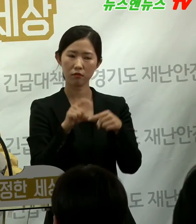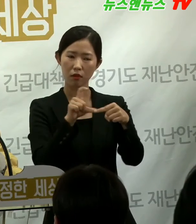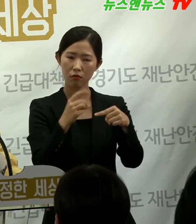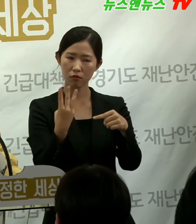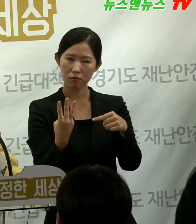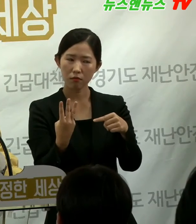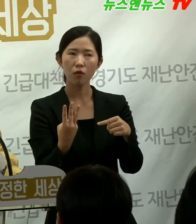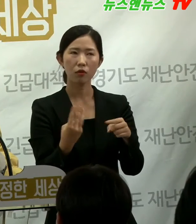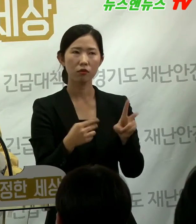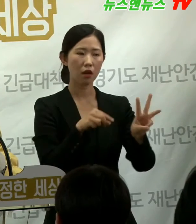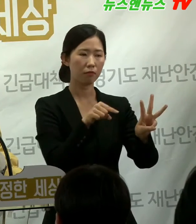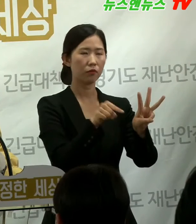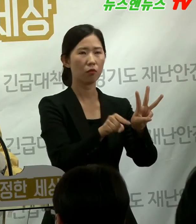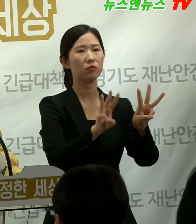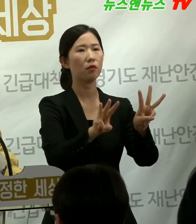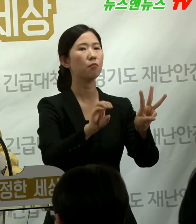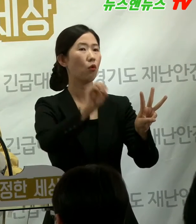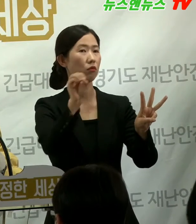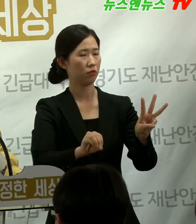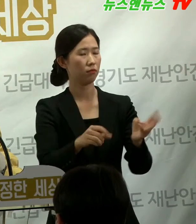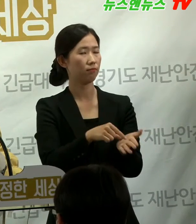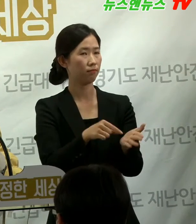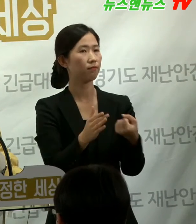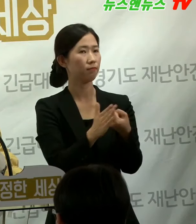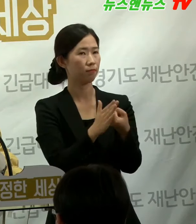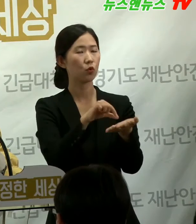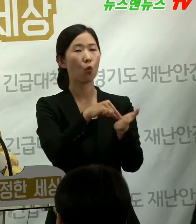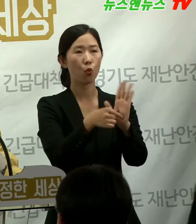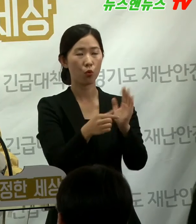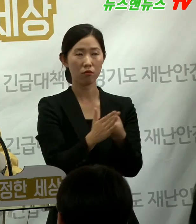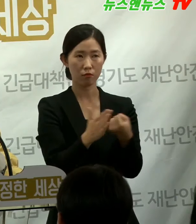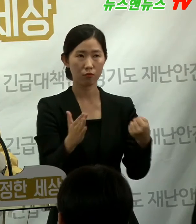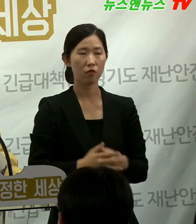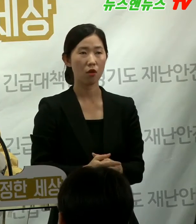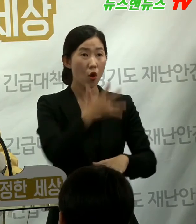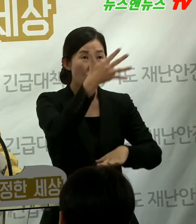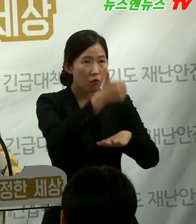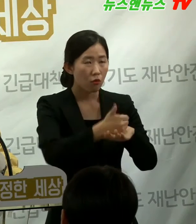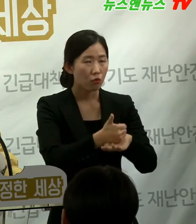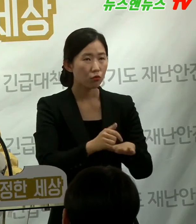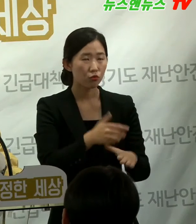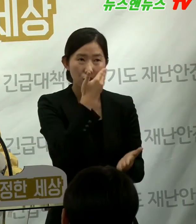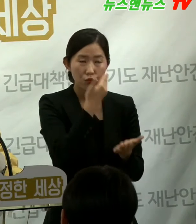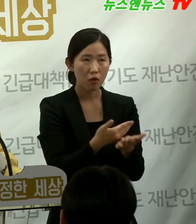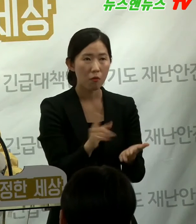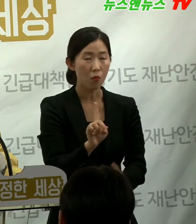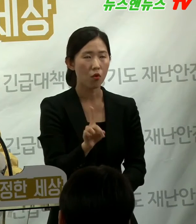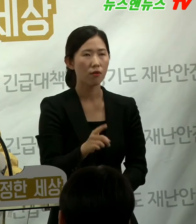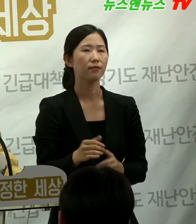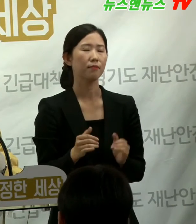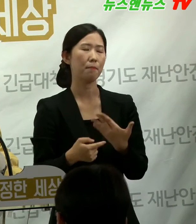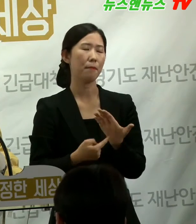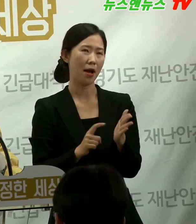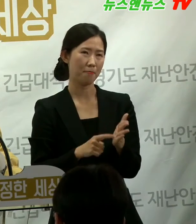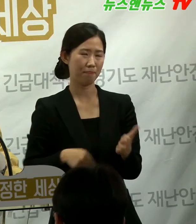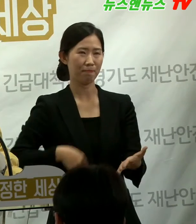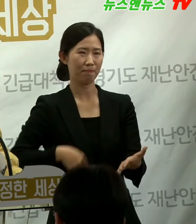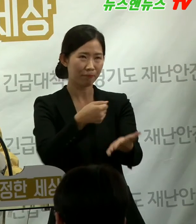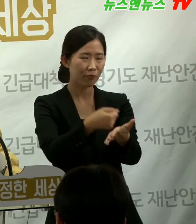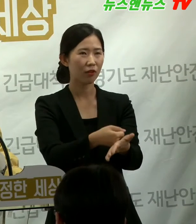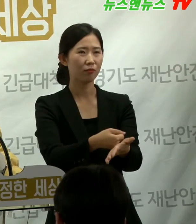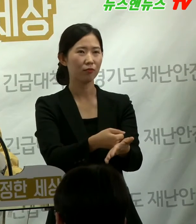충분히 조달할 수 있고 이거는 결국은 결단의 문제 라고 생각합니다. 언제나 예산은